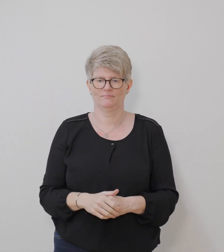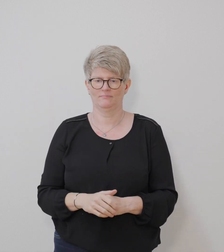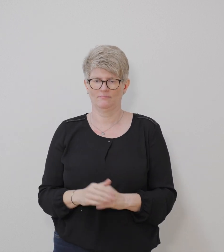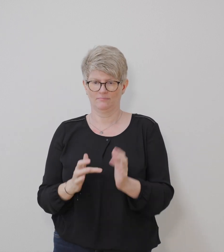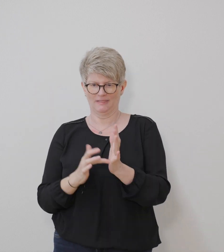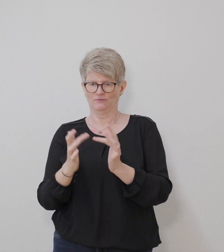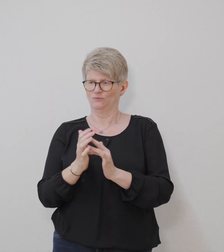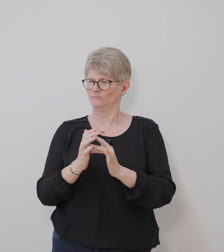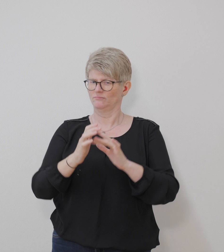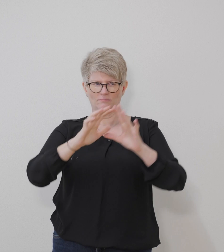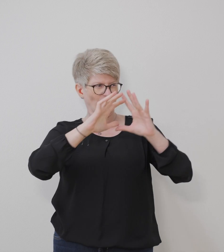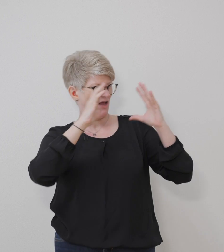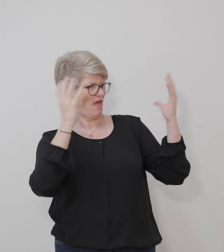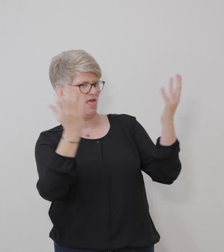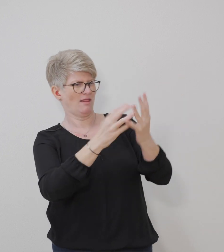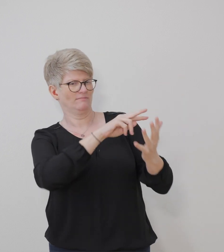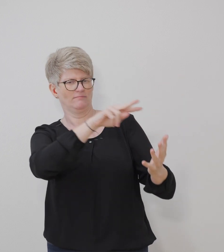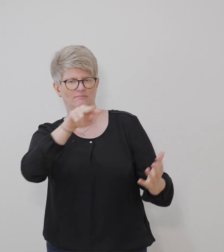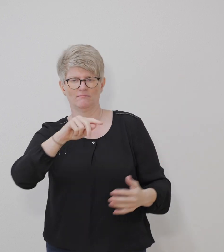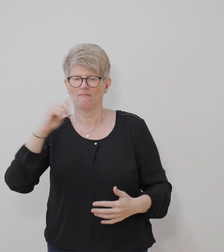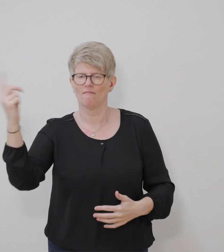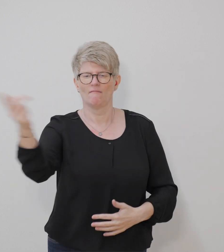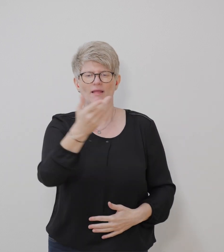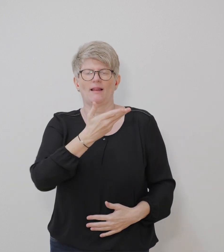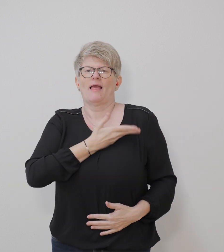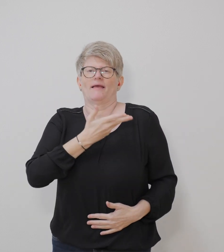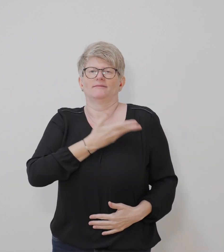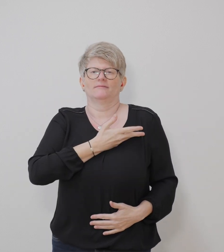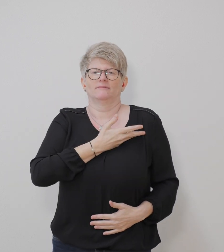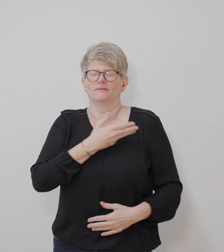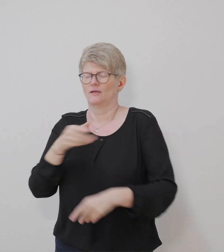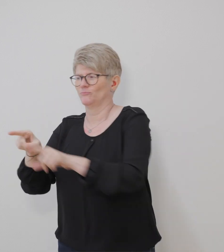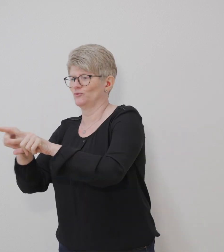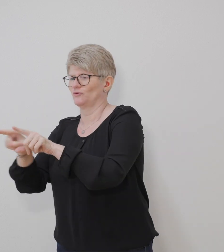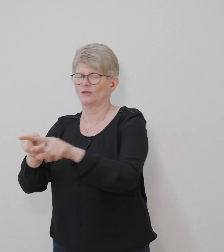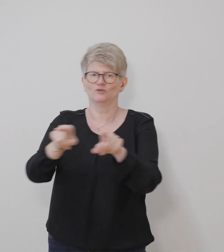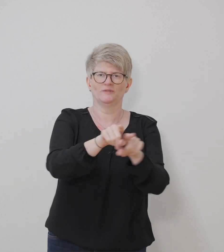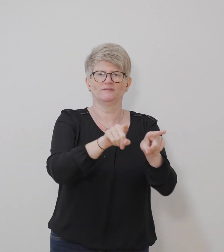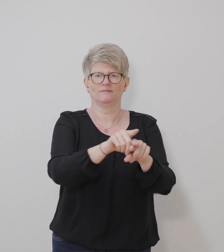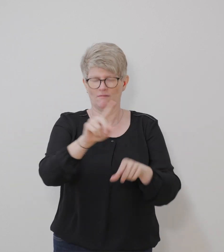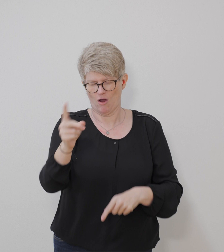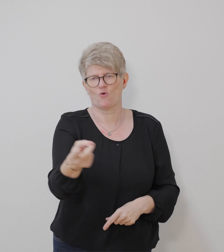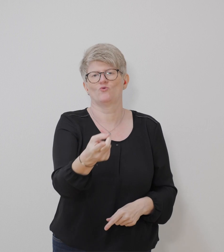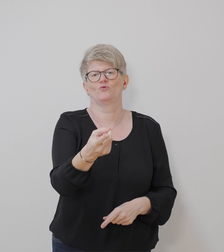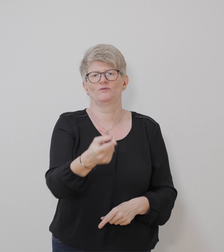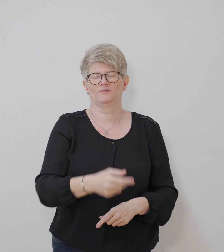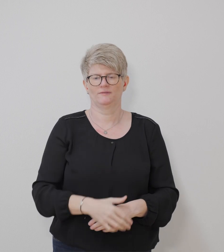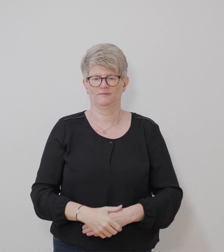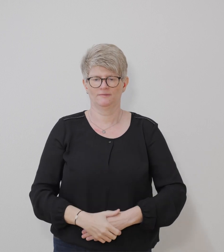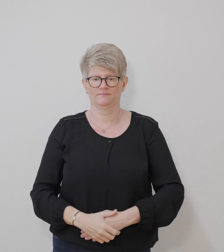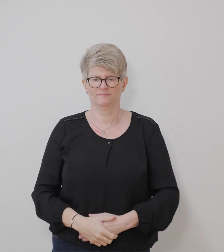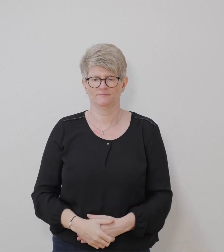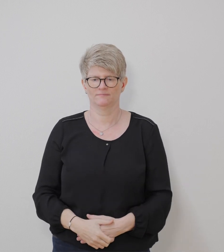heute, wenn der Tod nahe bevorsteht? Noch immer leidet Christus in unserer Welt, in seinen Brüdern